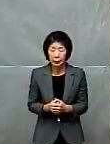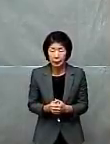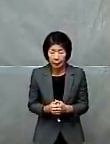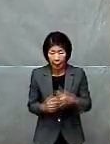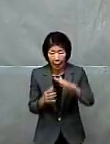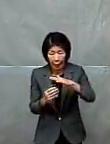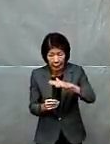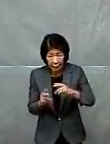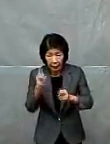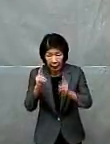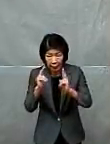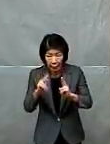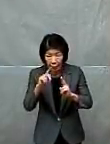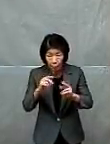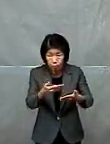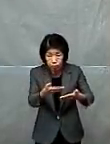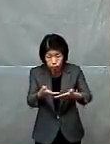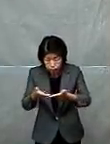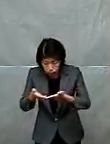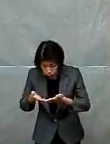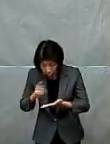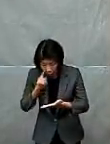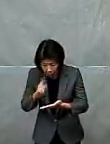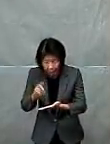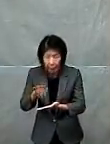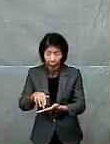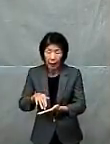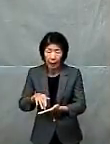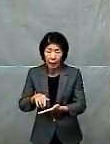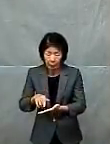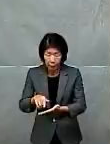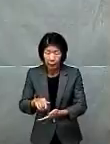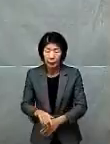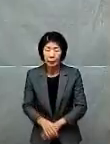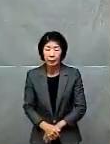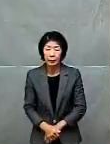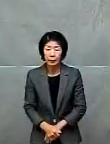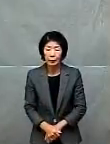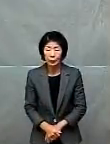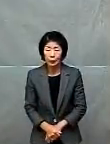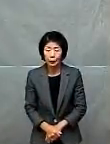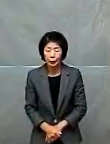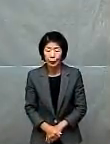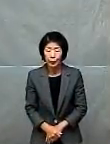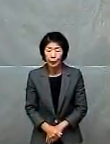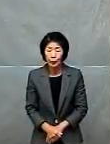会社さんのほうから取り寄せてちょっと見たわけでありますけれども、